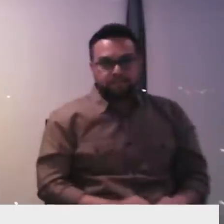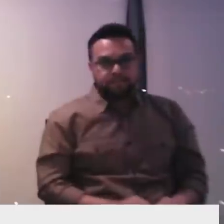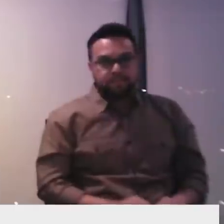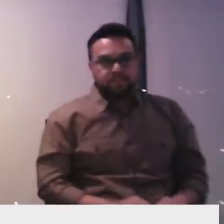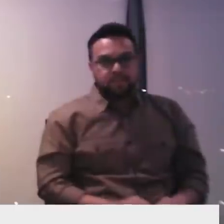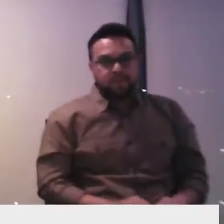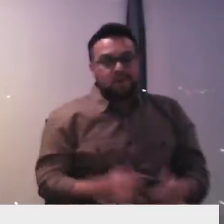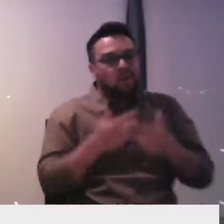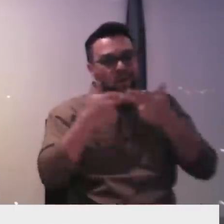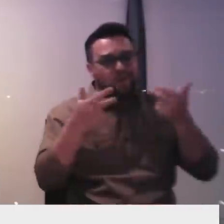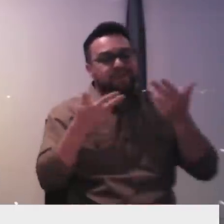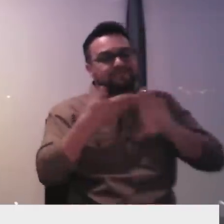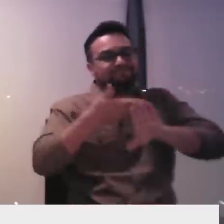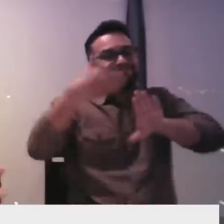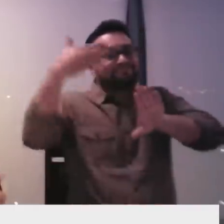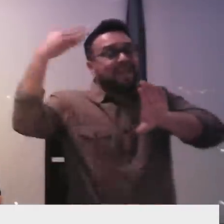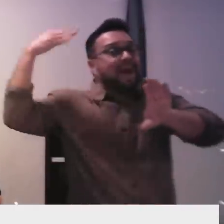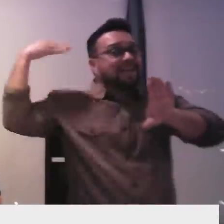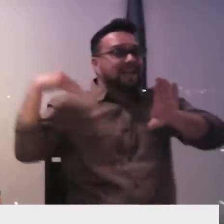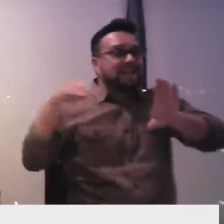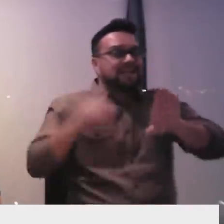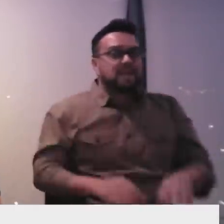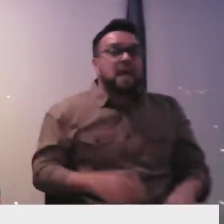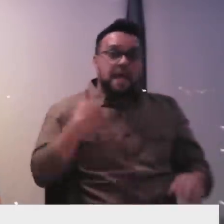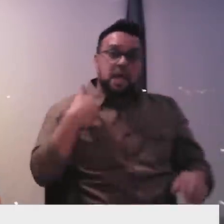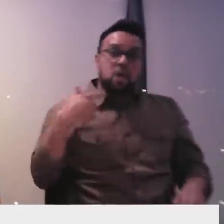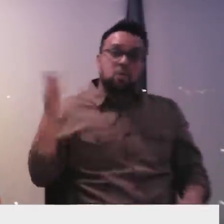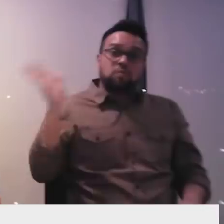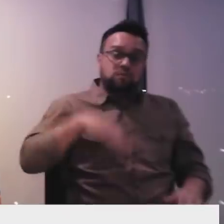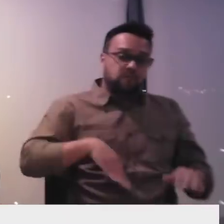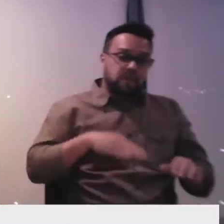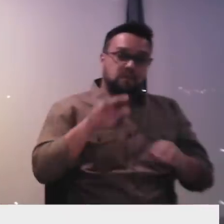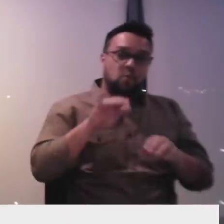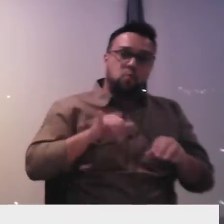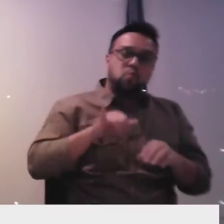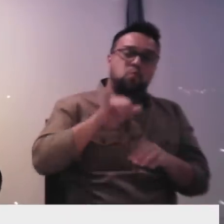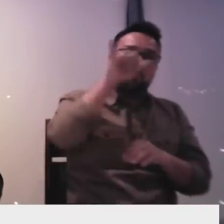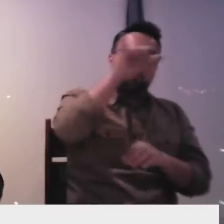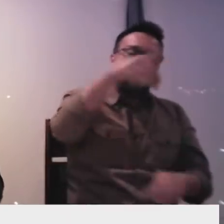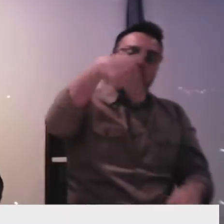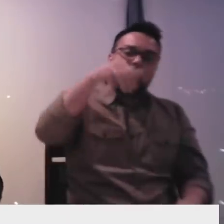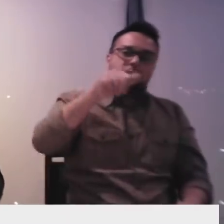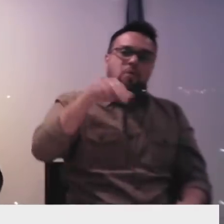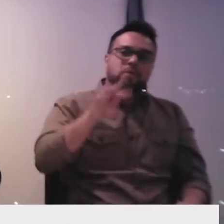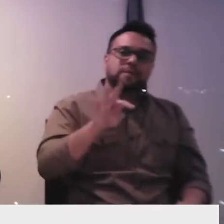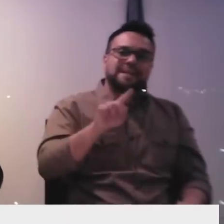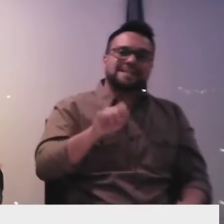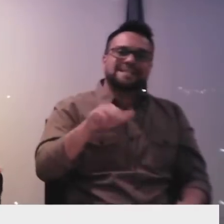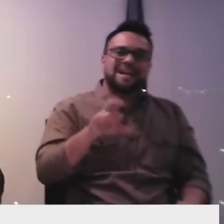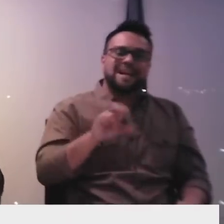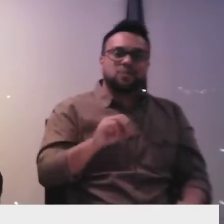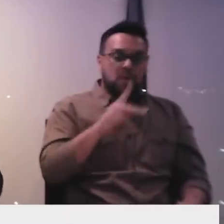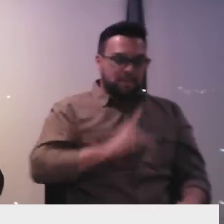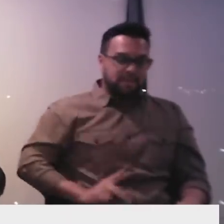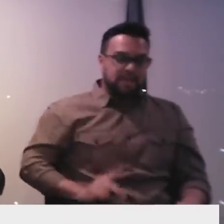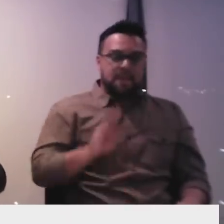atrás. Né? Vim conversando com o Montezano hoje, no avião, que ele é o presidente do BNDES, né? Pegando dicas